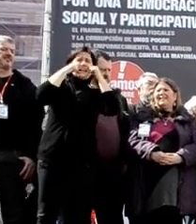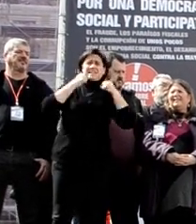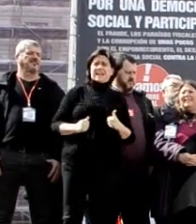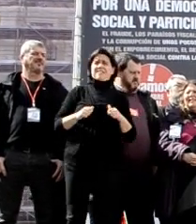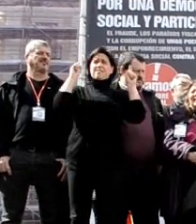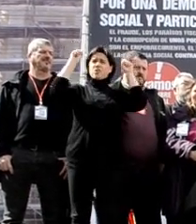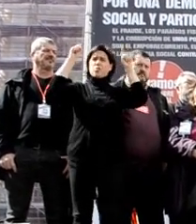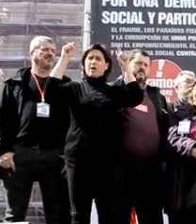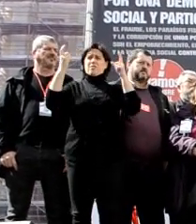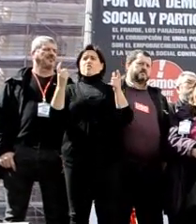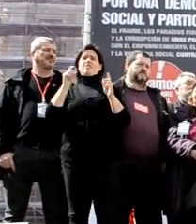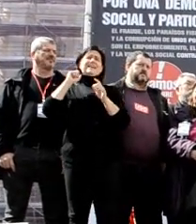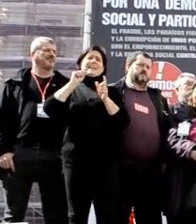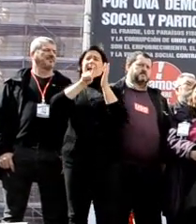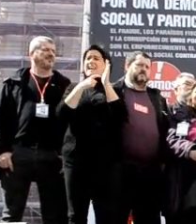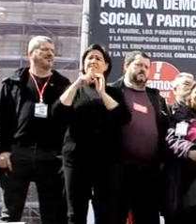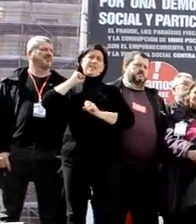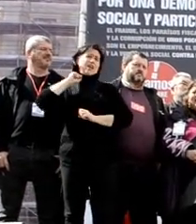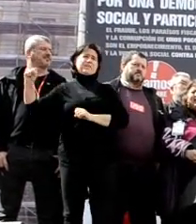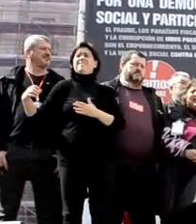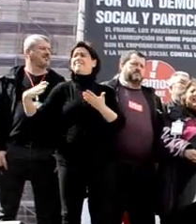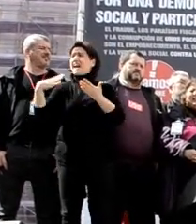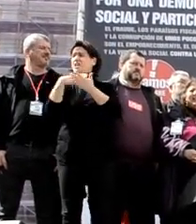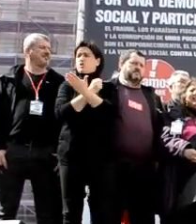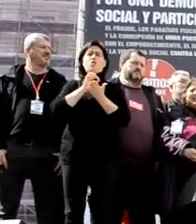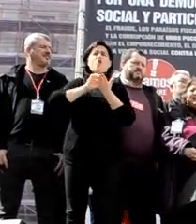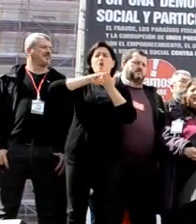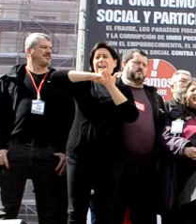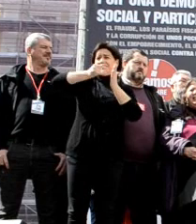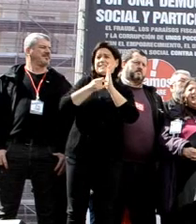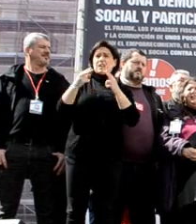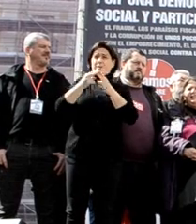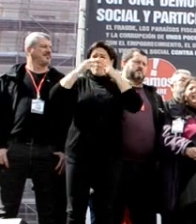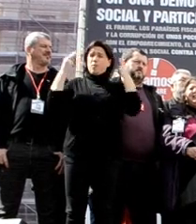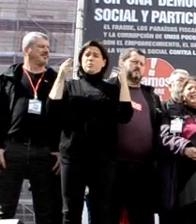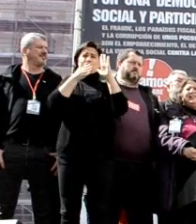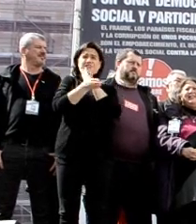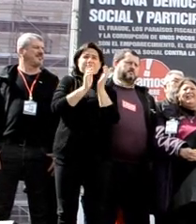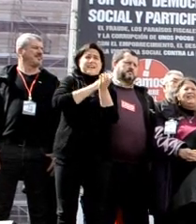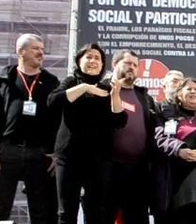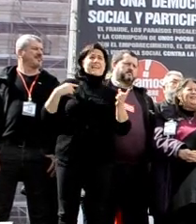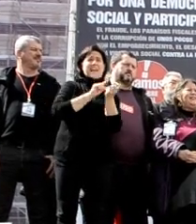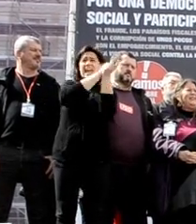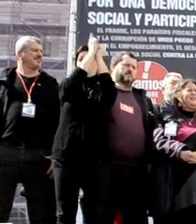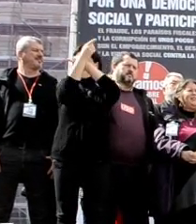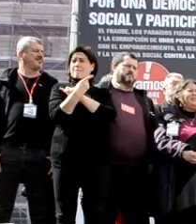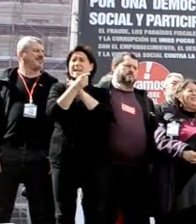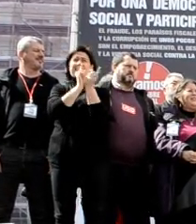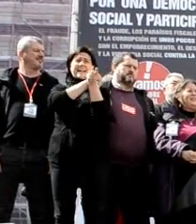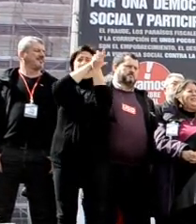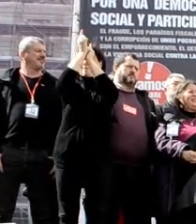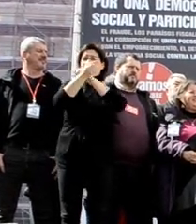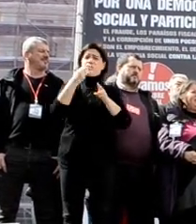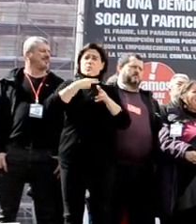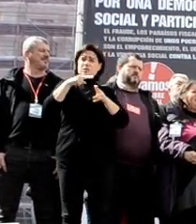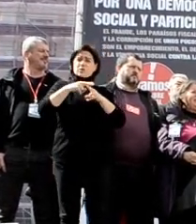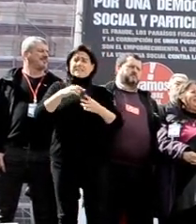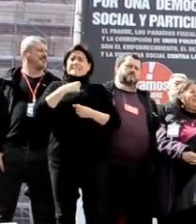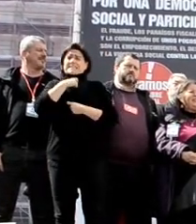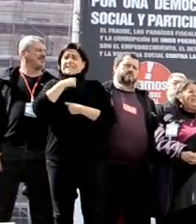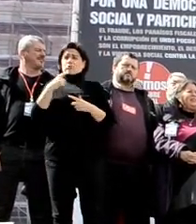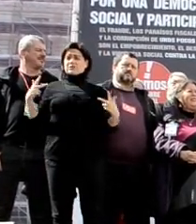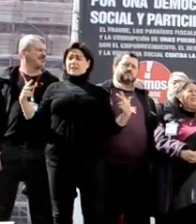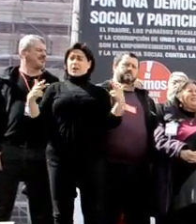cualquier reforma unilateral del sistema público de pensiones que lo convierta en otro instrumento de las políticas de ajuste,